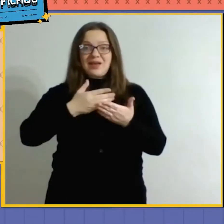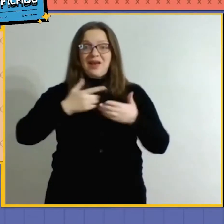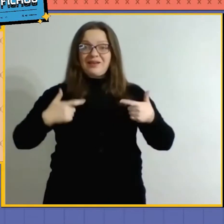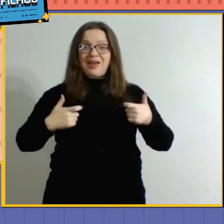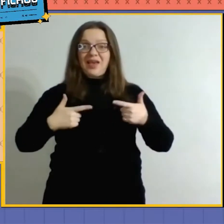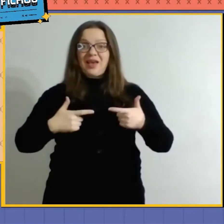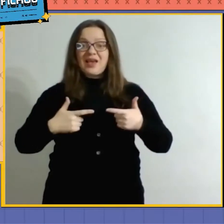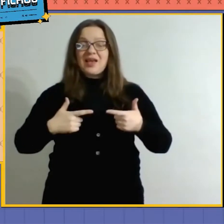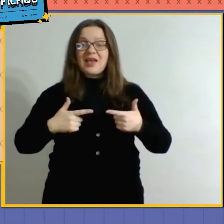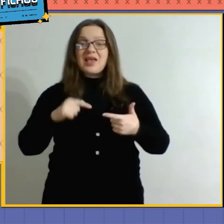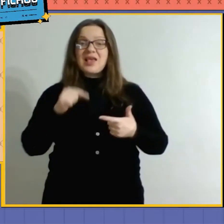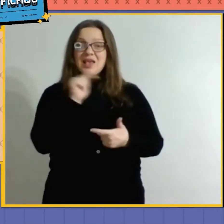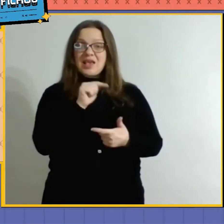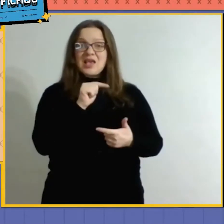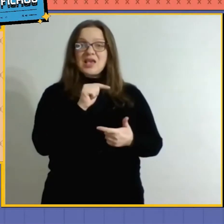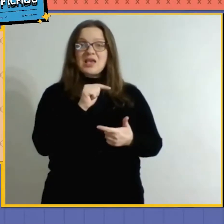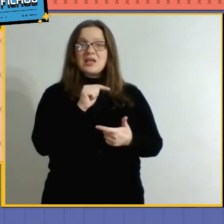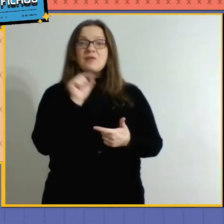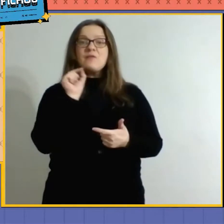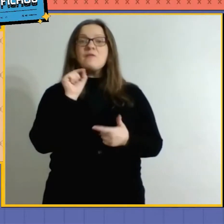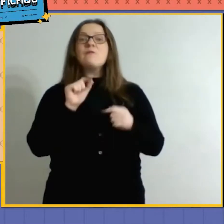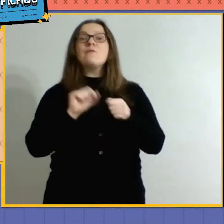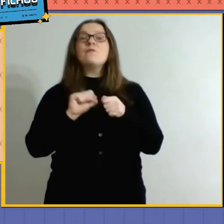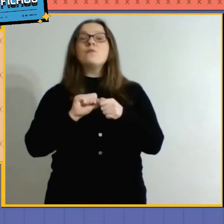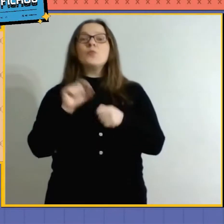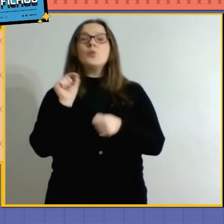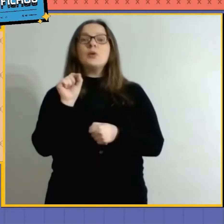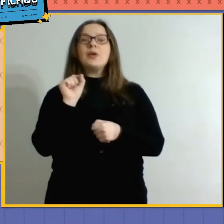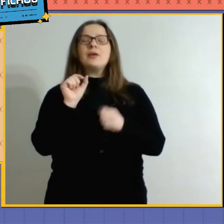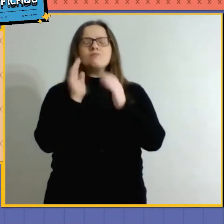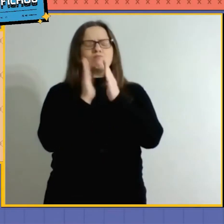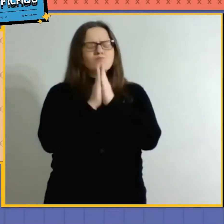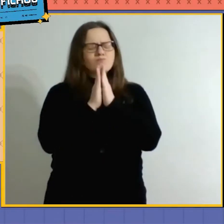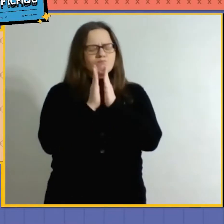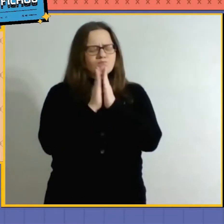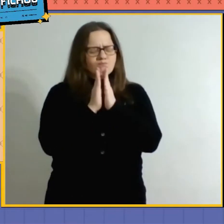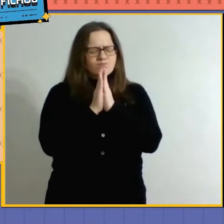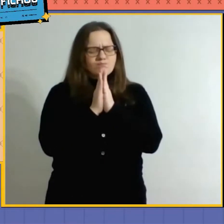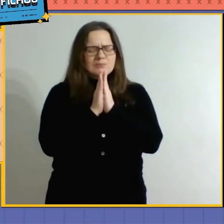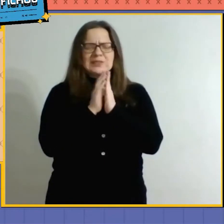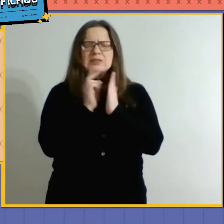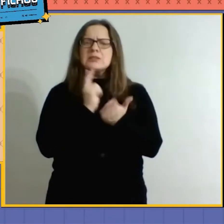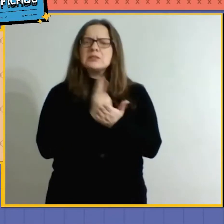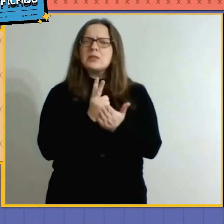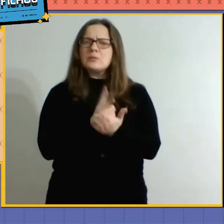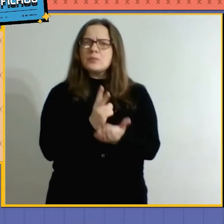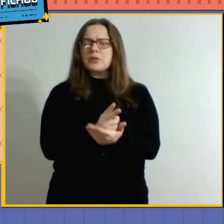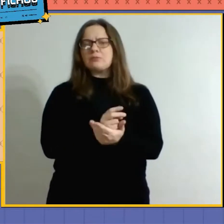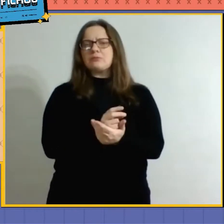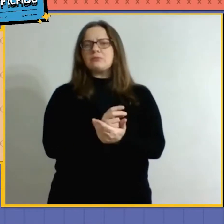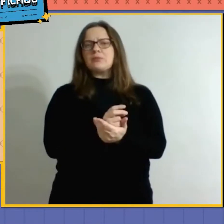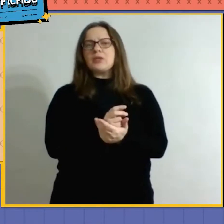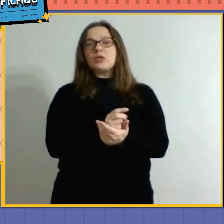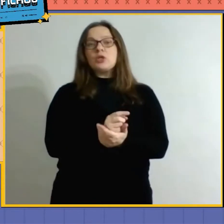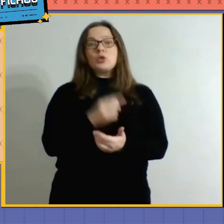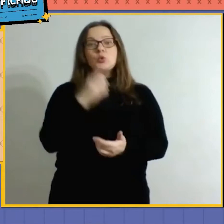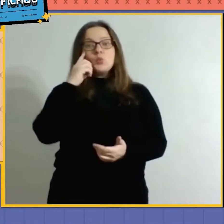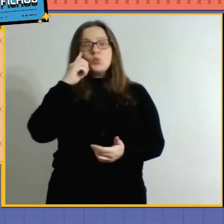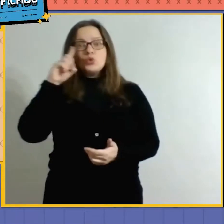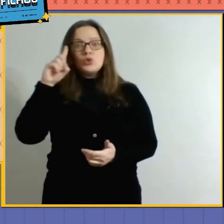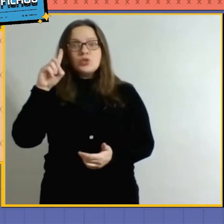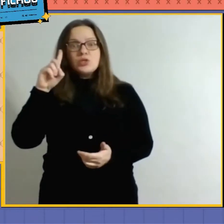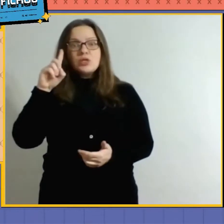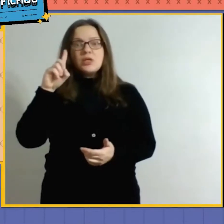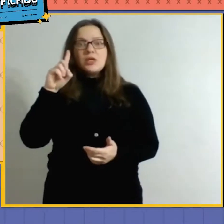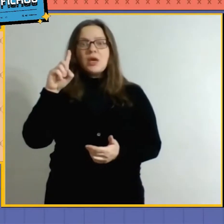de todo o pelotão esperando para subir para batalha e eles não subiram enquanto o dos